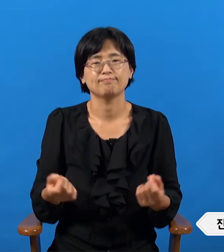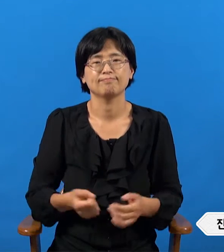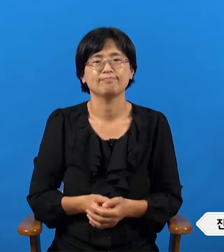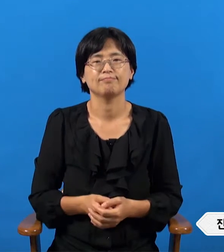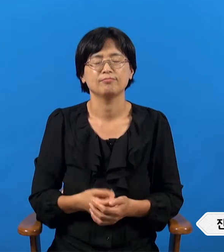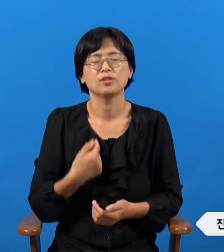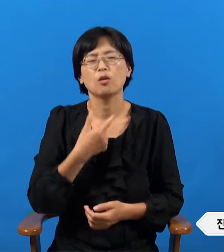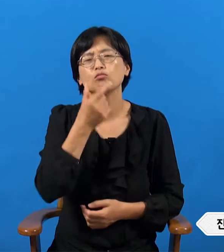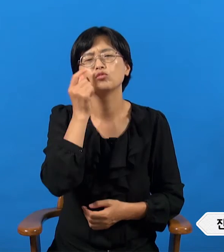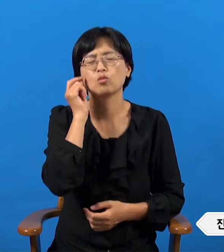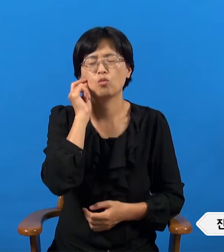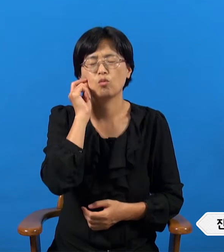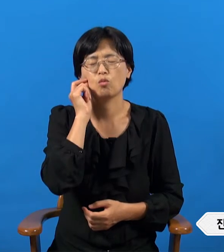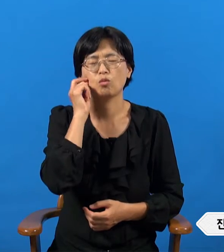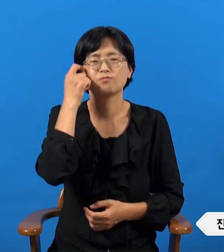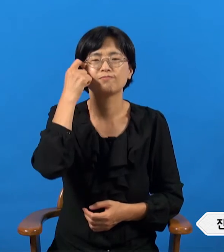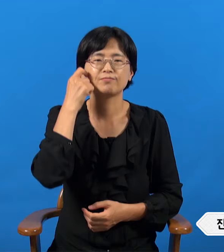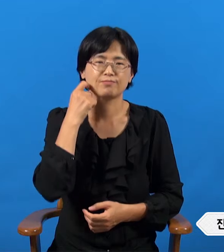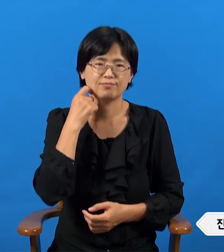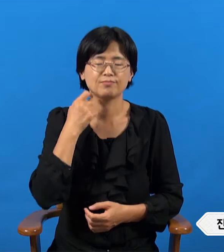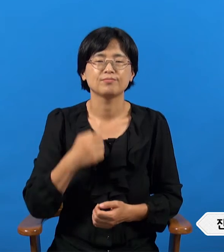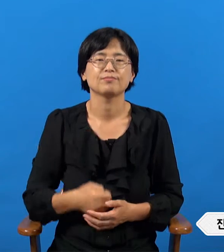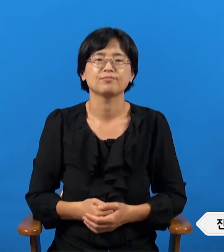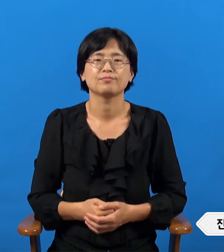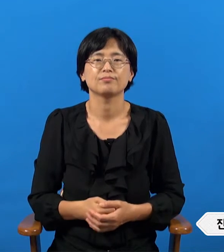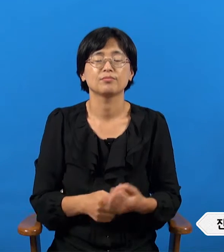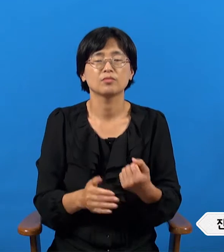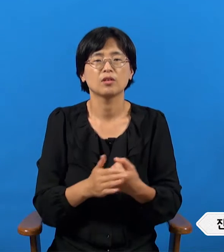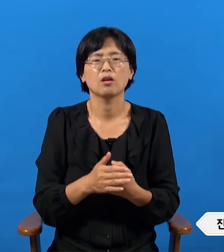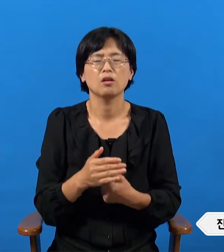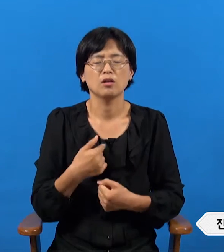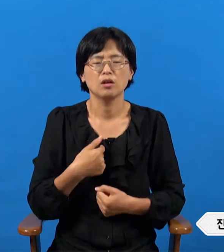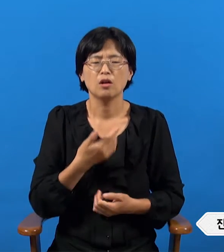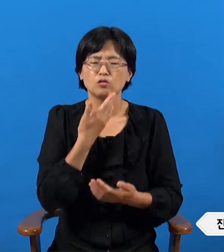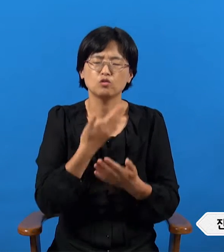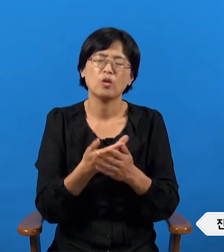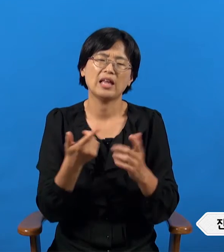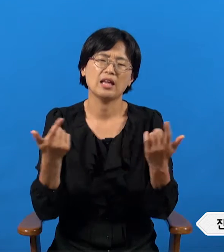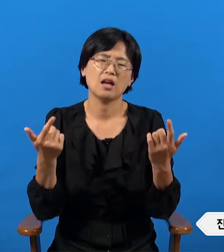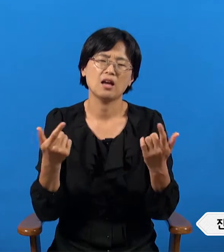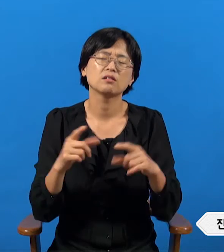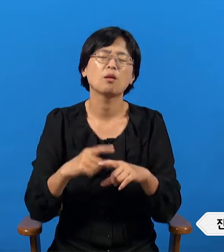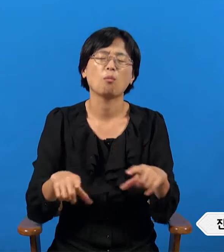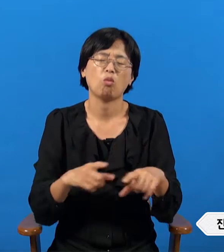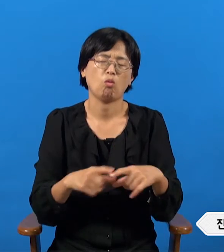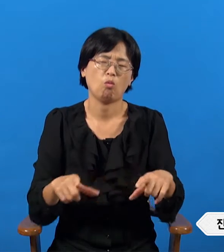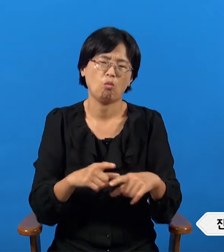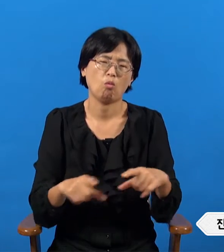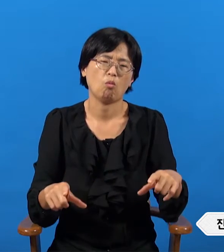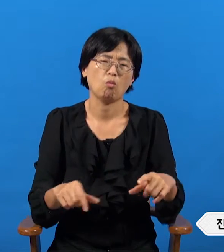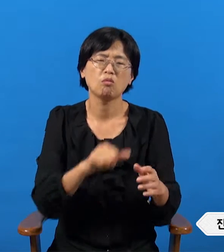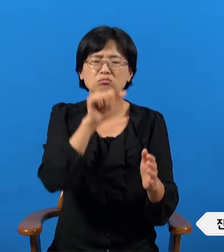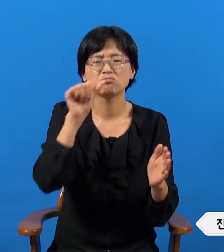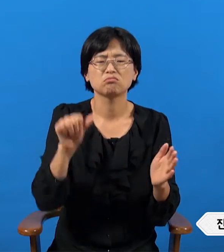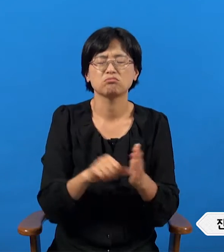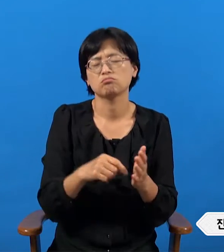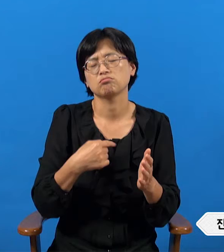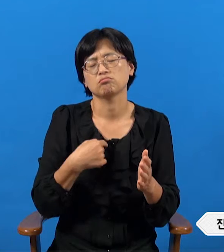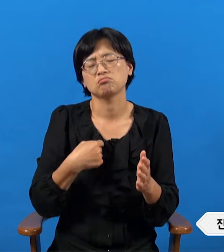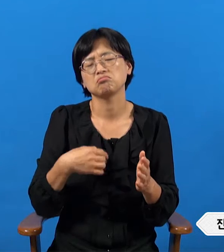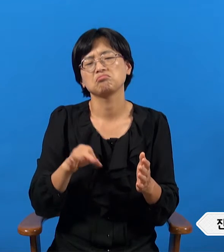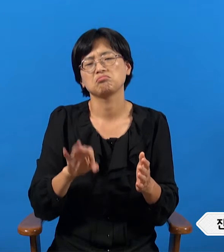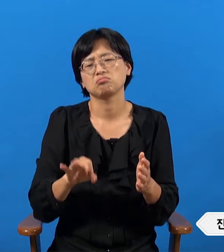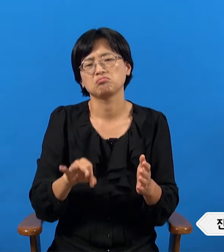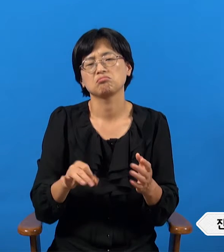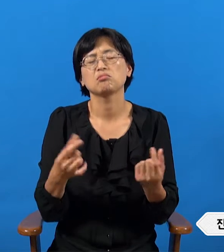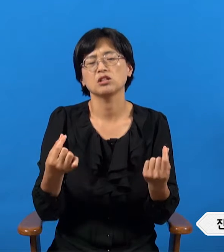가치가 모자르고 부족해 보입니다. 그래서 나는 별로 중요하지 않아, 나는 그냥 그래, 내 인생이